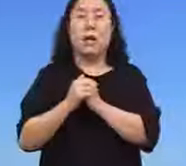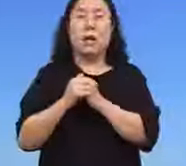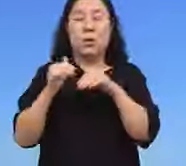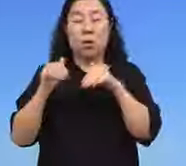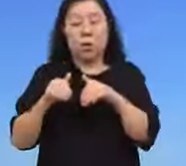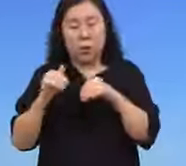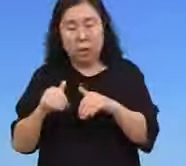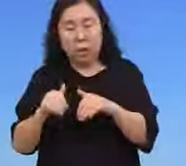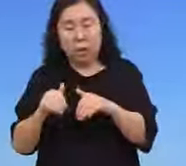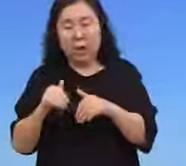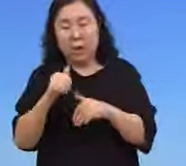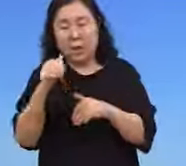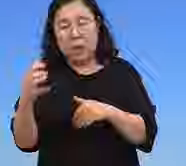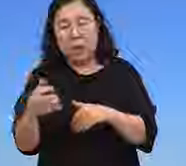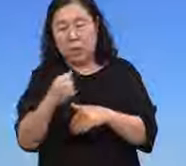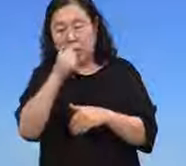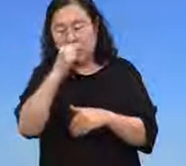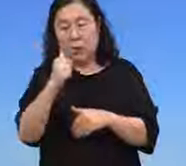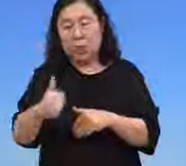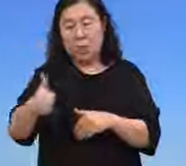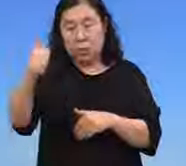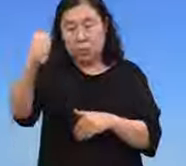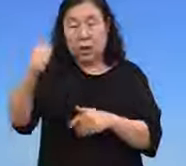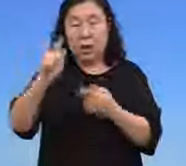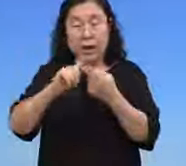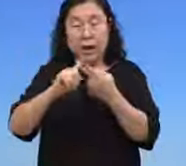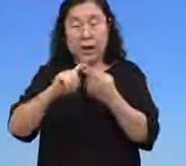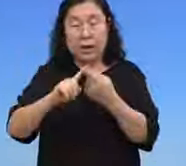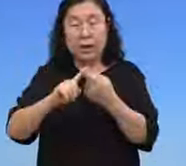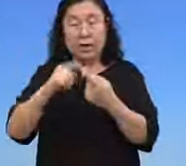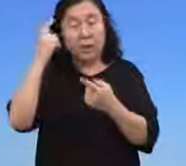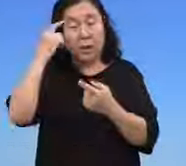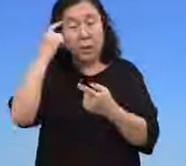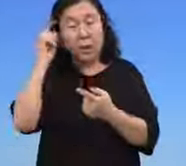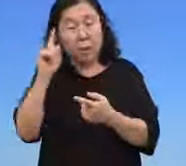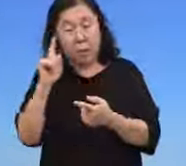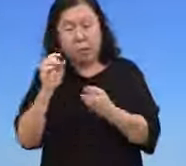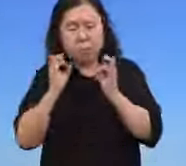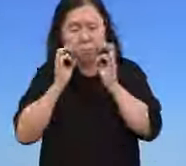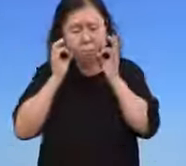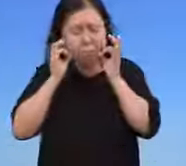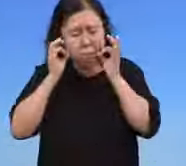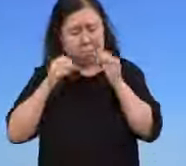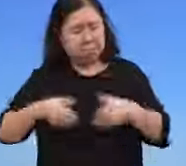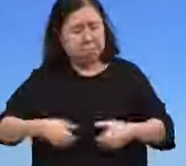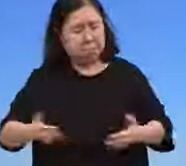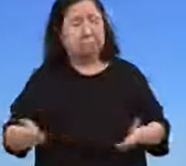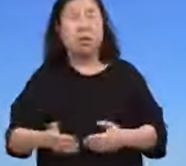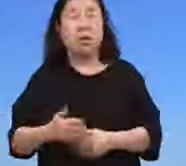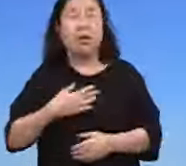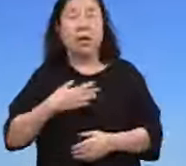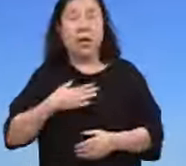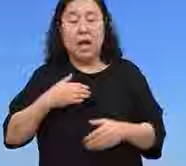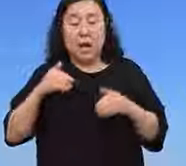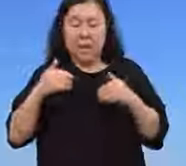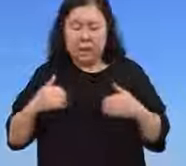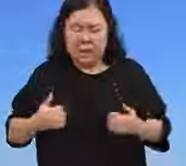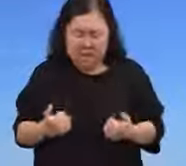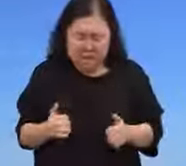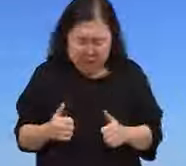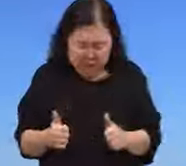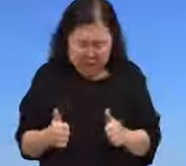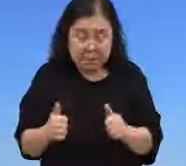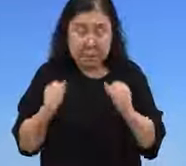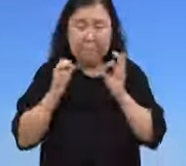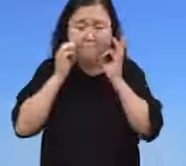이 종이 갖고 있는 주인에 대한 인식이 뭡니까? 뭐 열심히 해봐야 소용없다. 내가 열심히